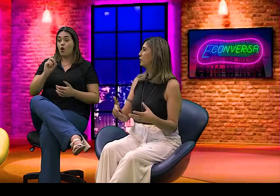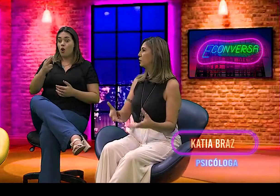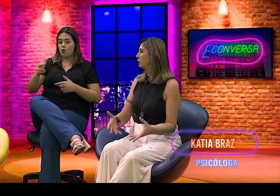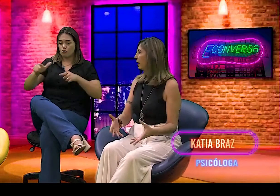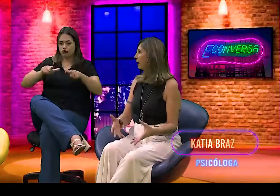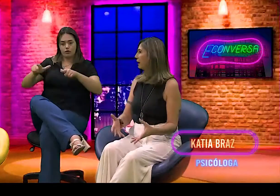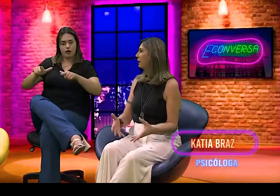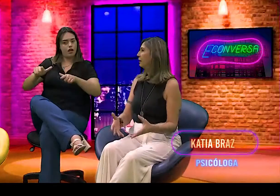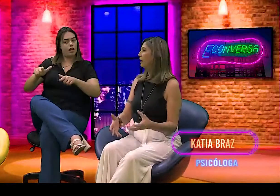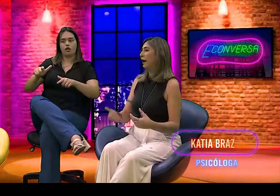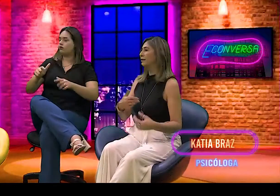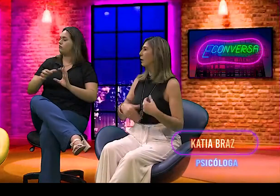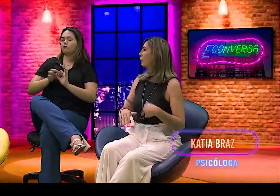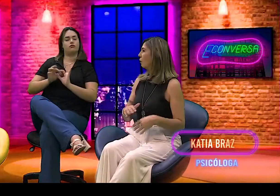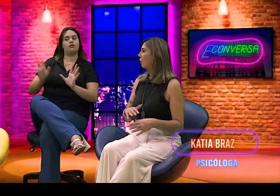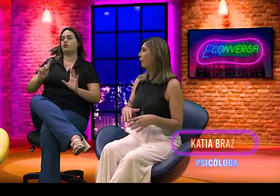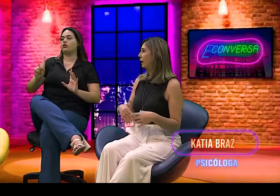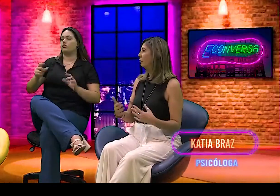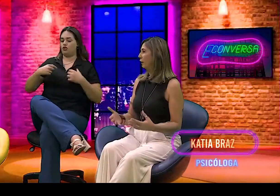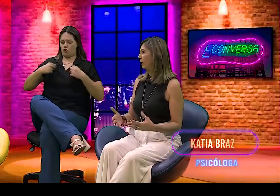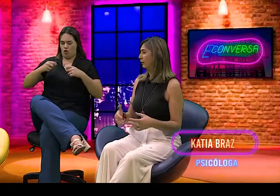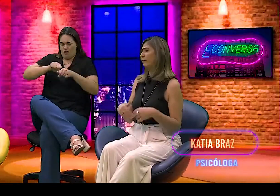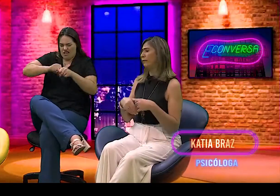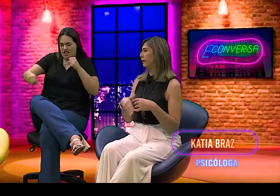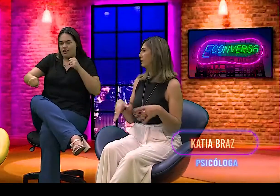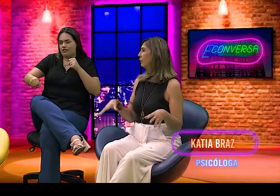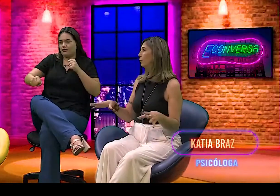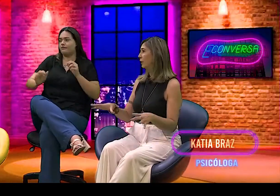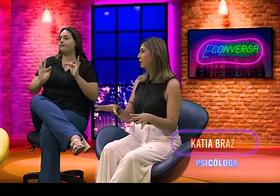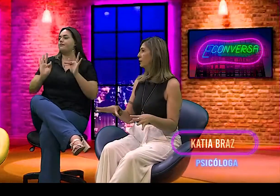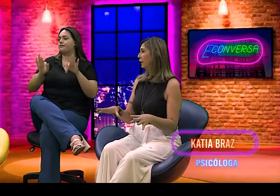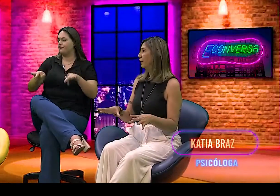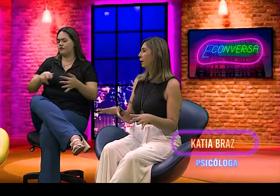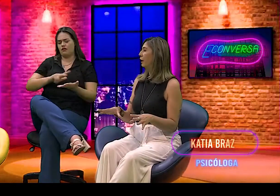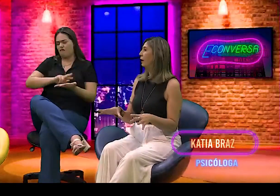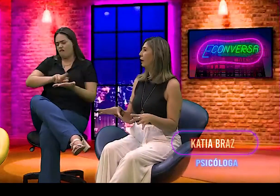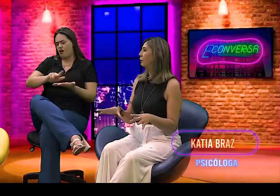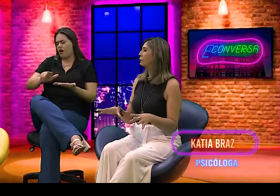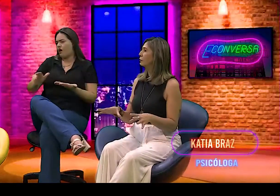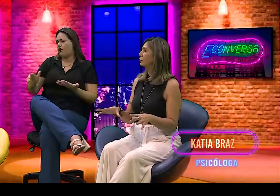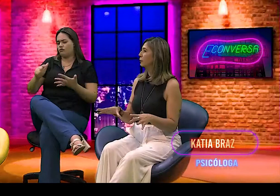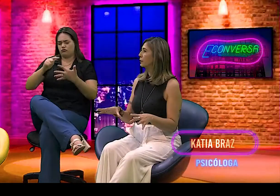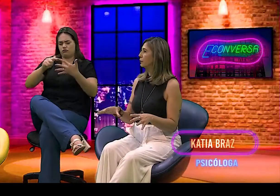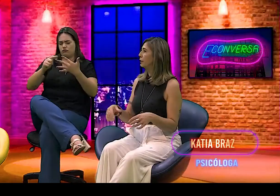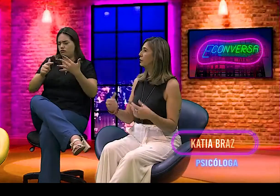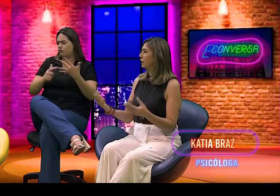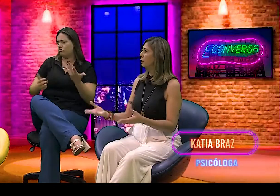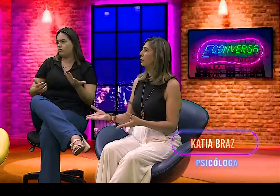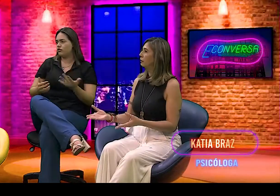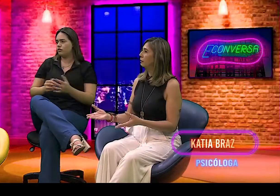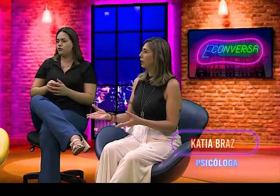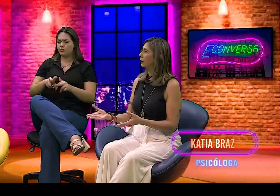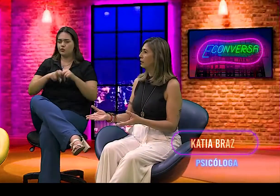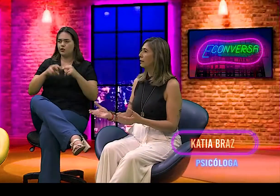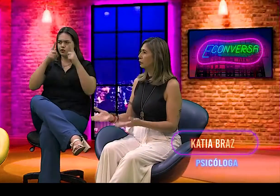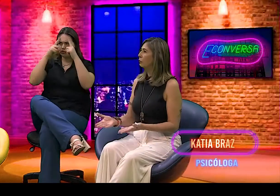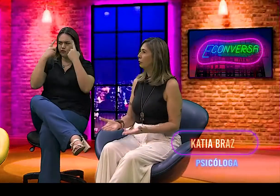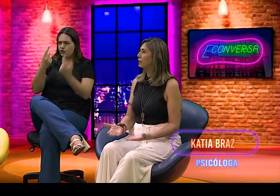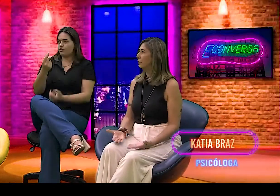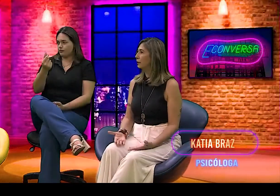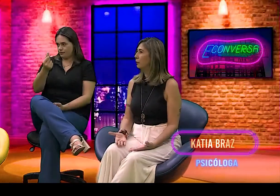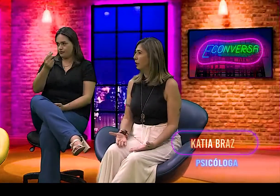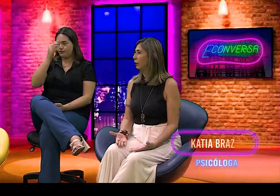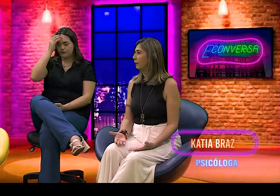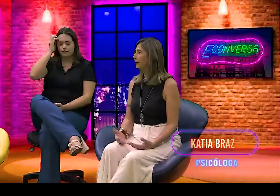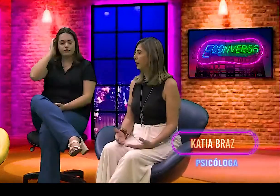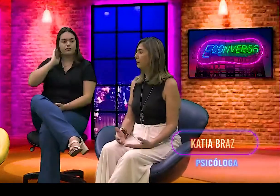trabalhar, impede de estudar, né, rasga a roupa, enfim. São inúmeros os procedimentos aí que são caracterizados como